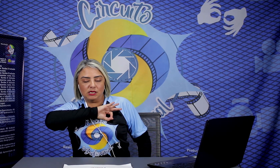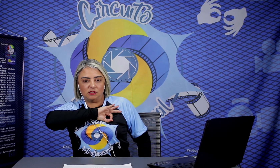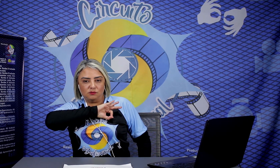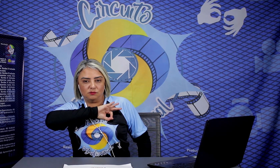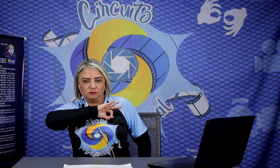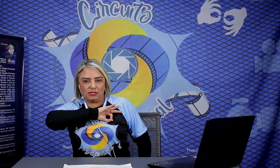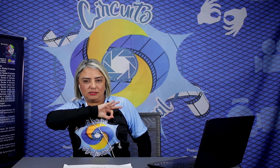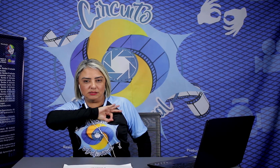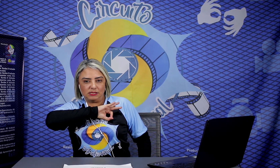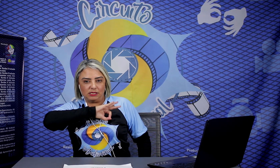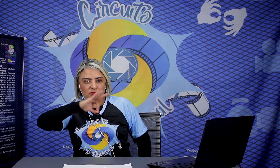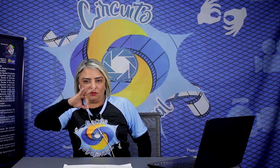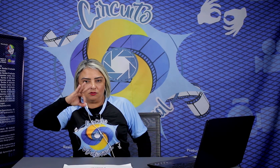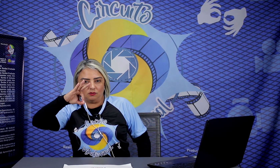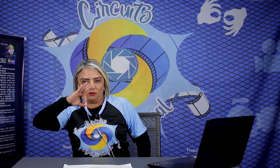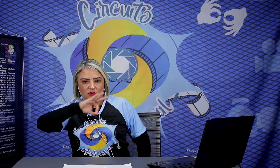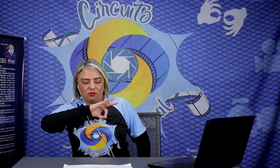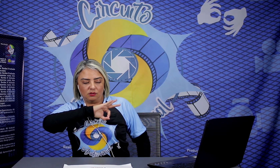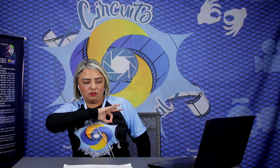esquerdo, lado esquerdo, ó.